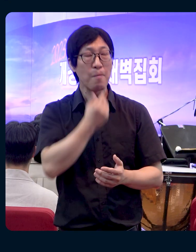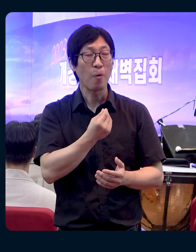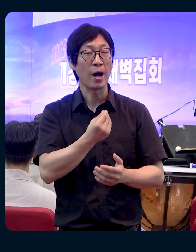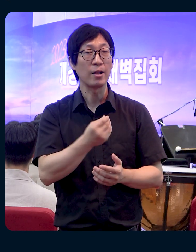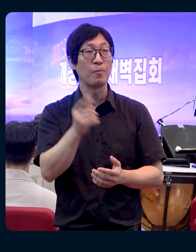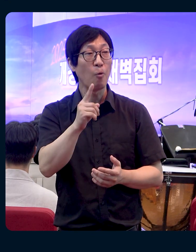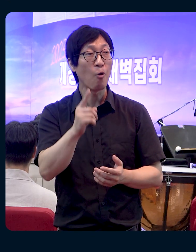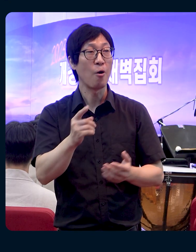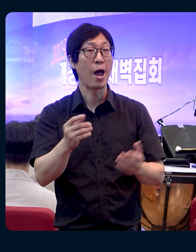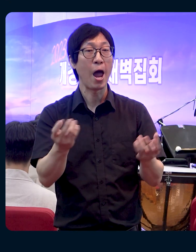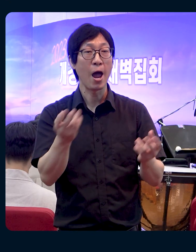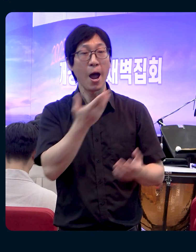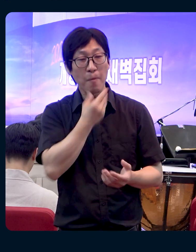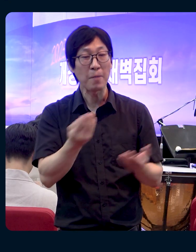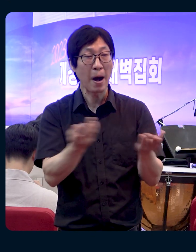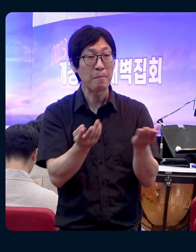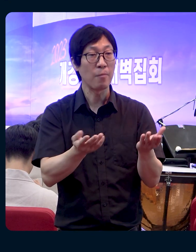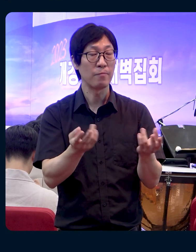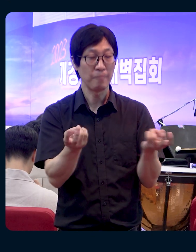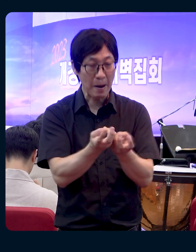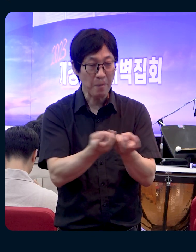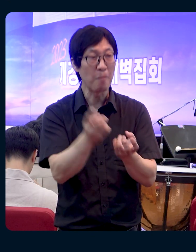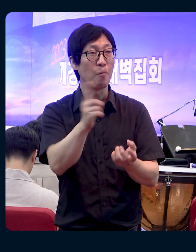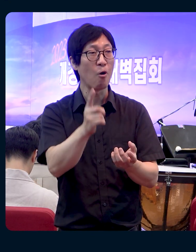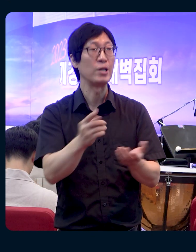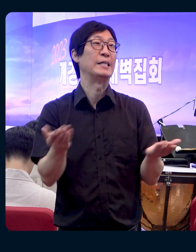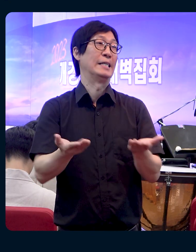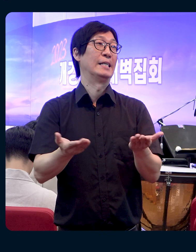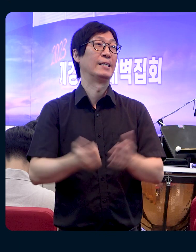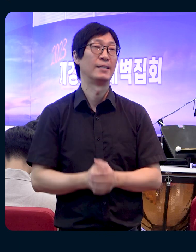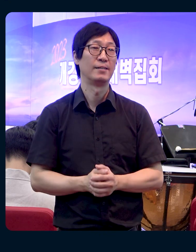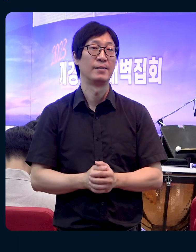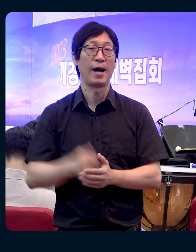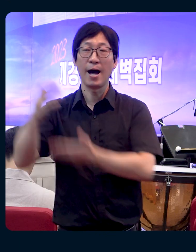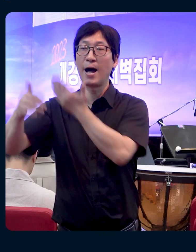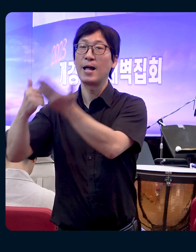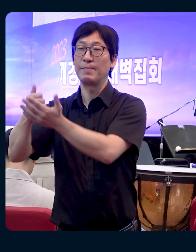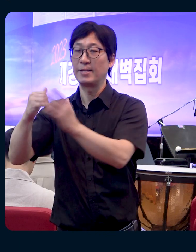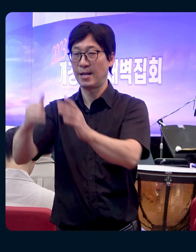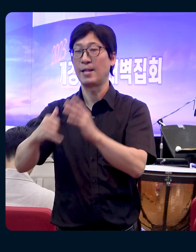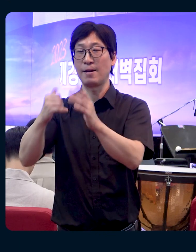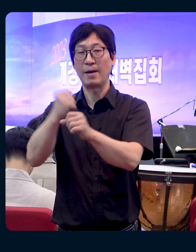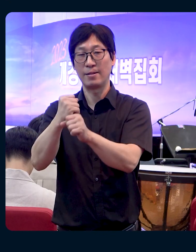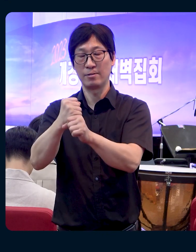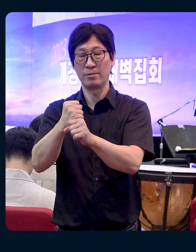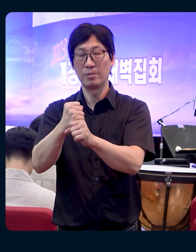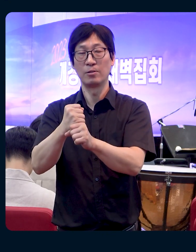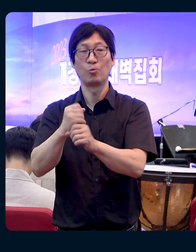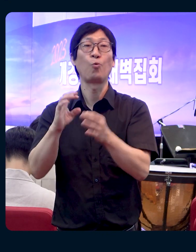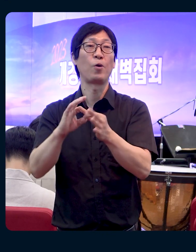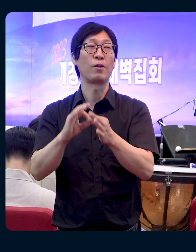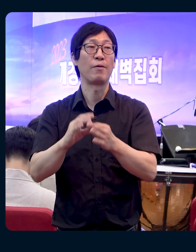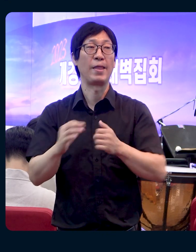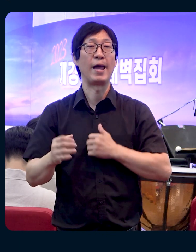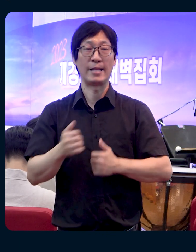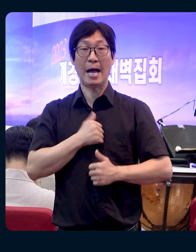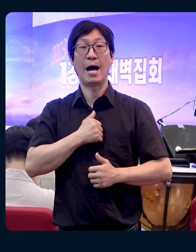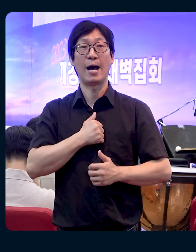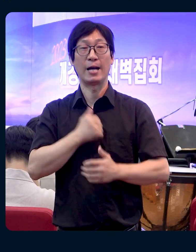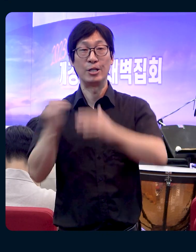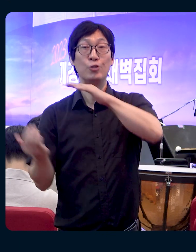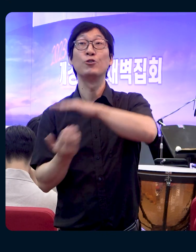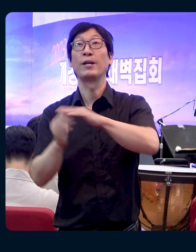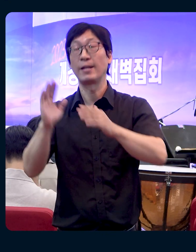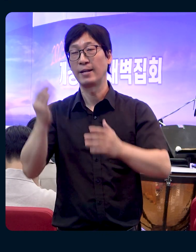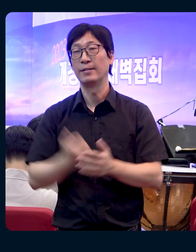있다는 거예요. 그런 의미에서 이것은 하나님의 창조를 완성해 가면서 자아를 실현하는 것이다, 이렇게 말할 수 있어요.